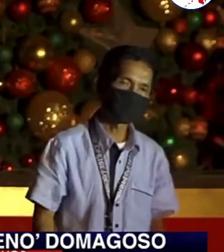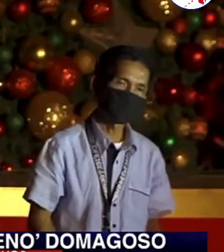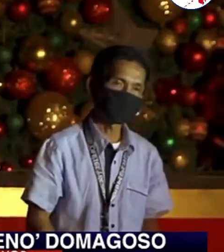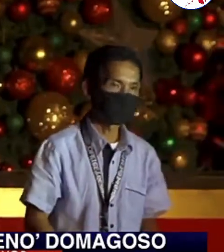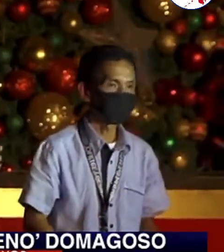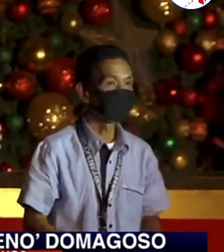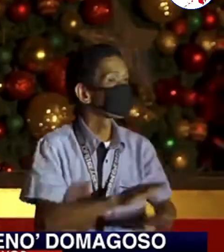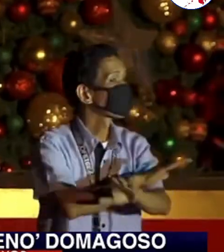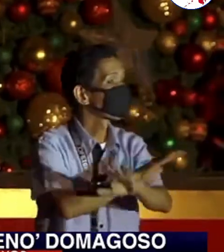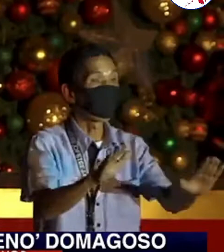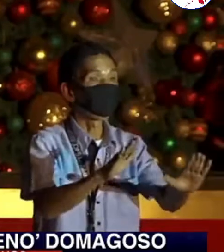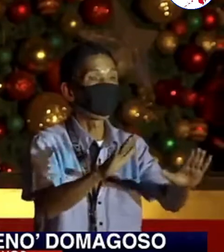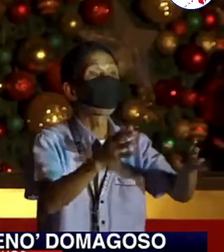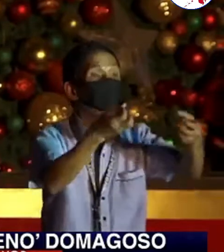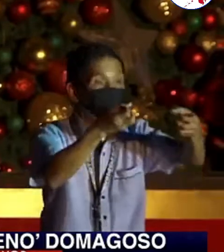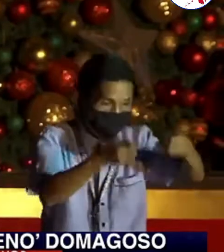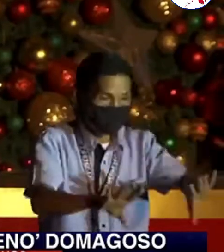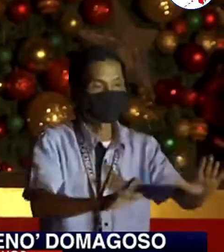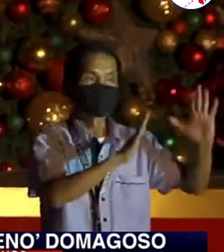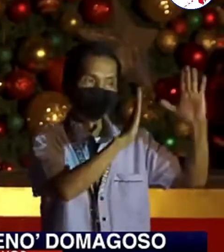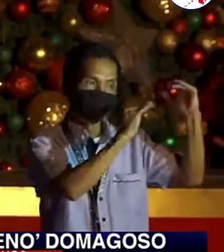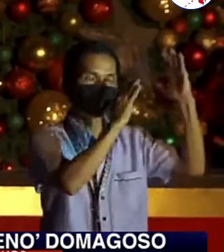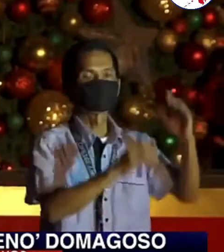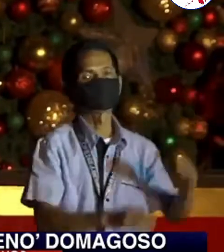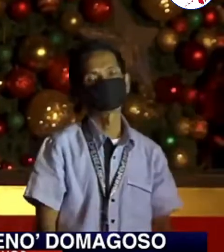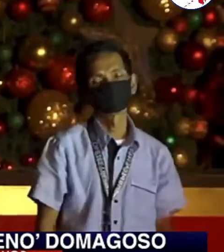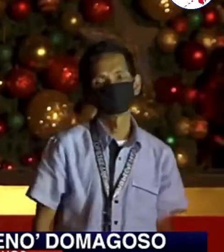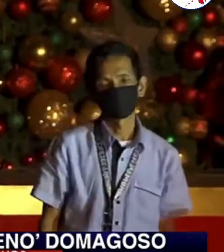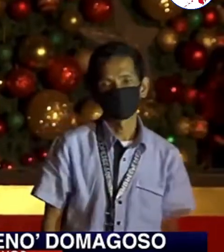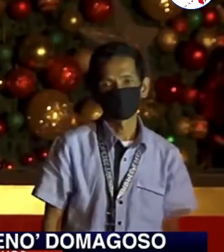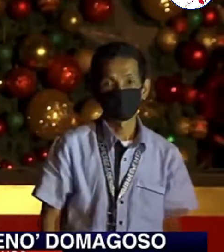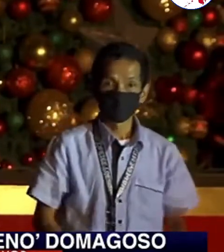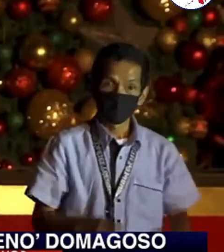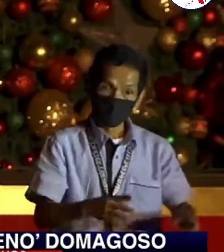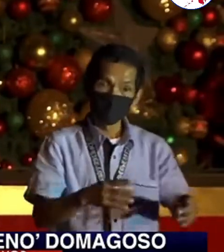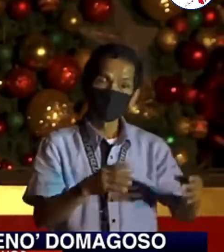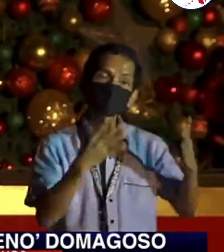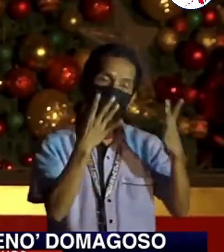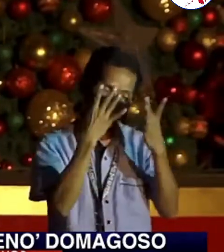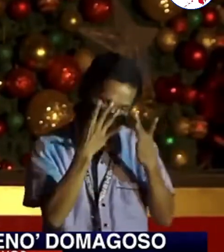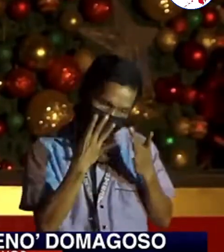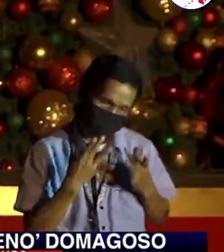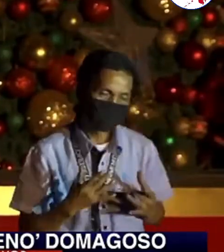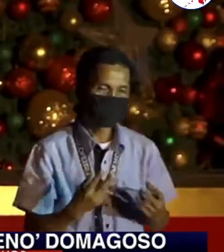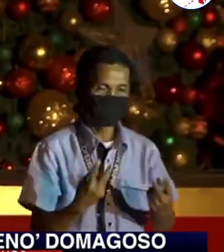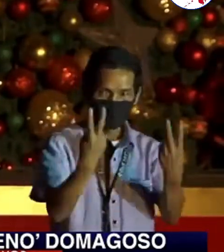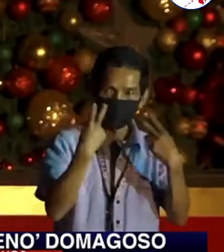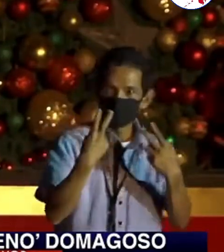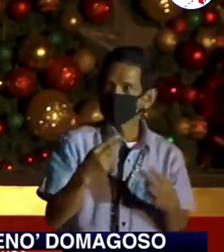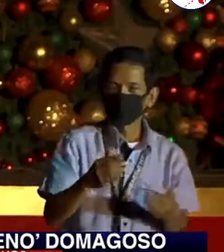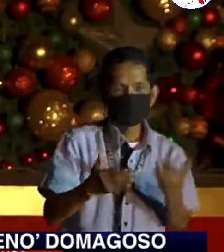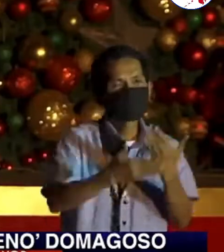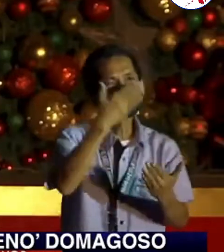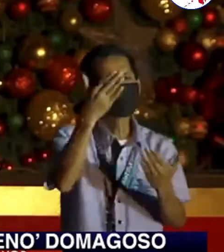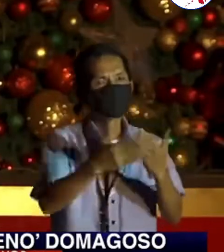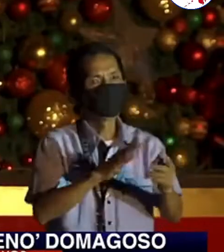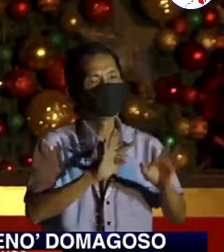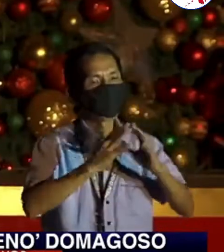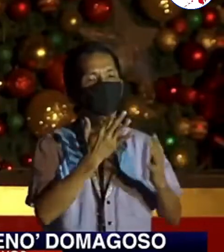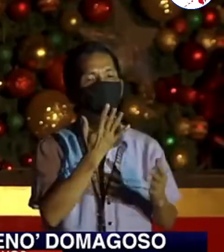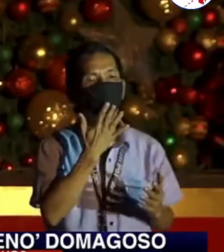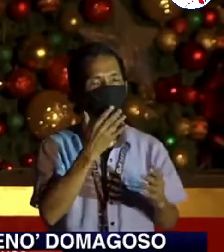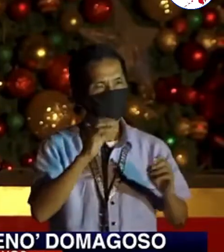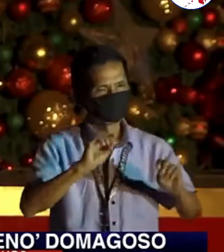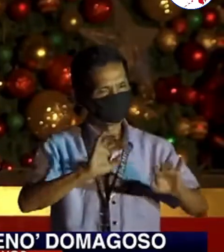Kaya huwag kayong mawawala ng pag-asa. Pag kayo'y nalulungkot, tingnan nyo yung konting makulay na ilaw na